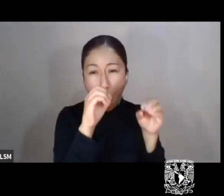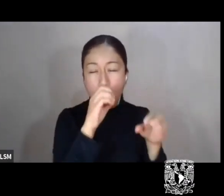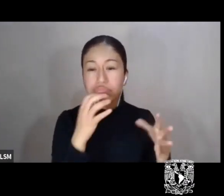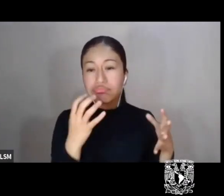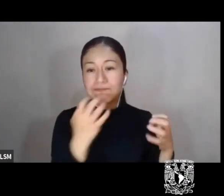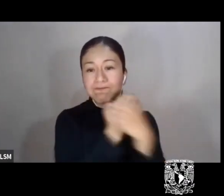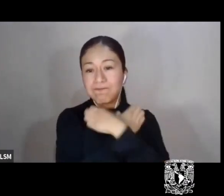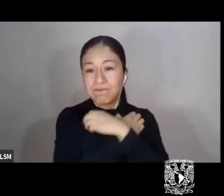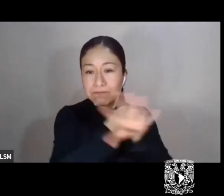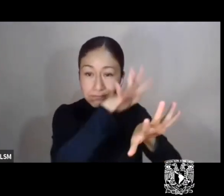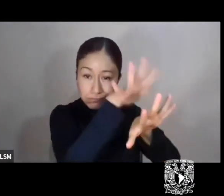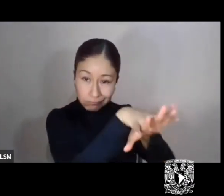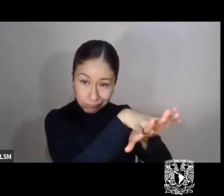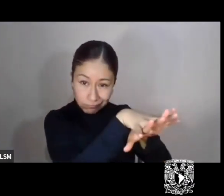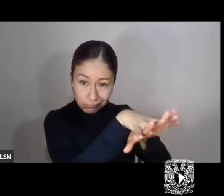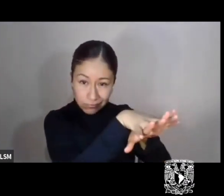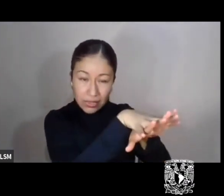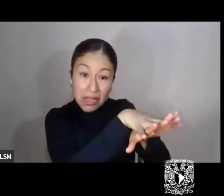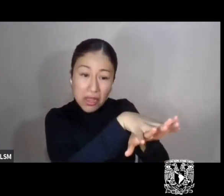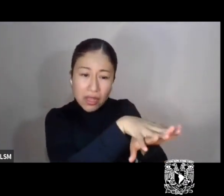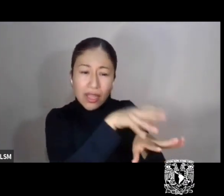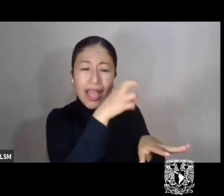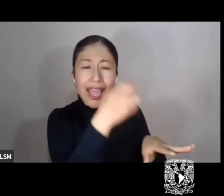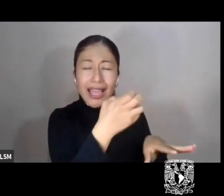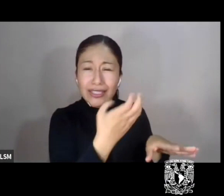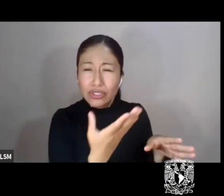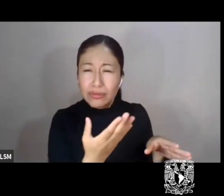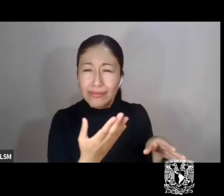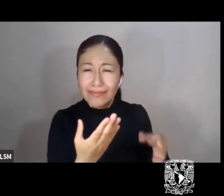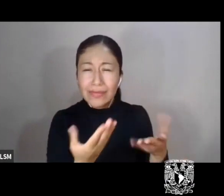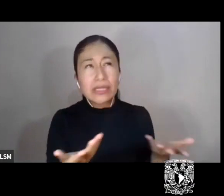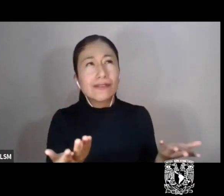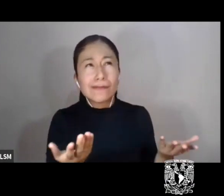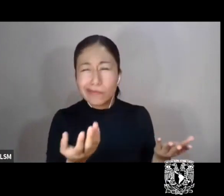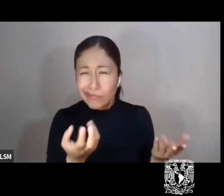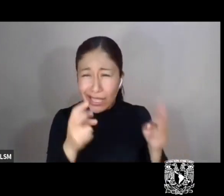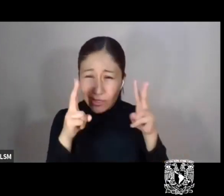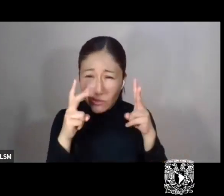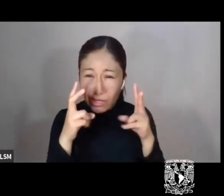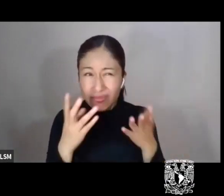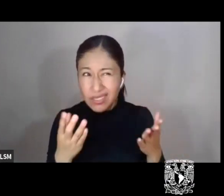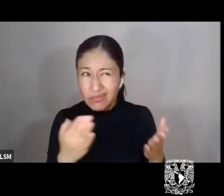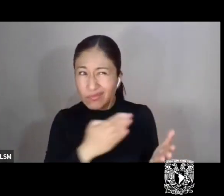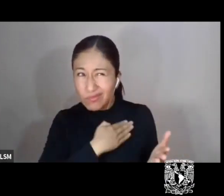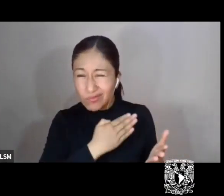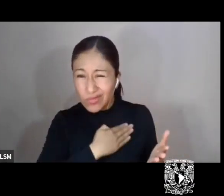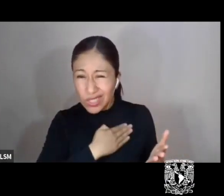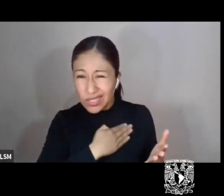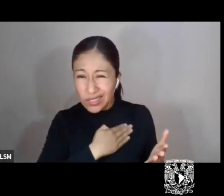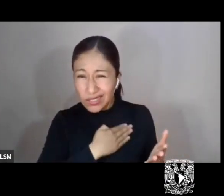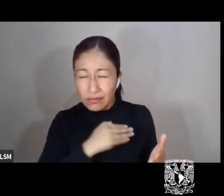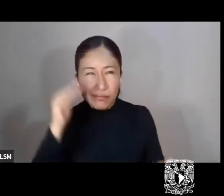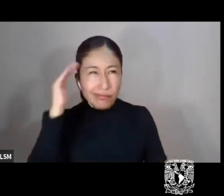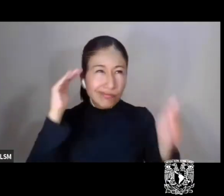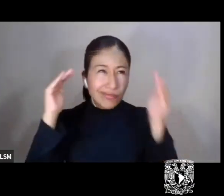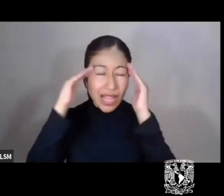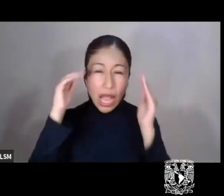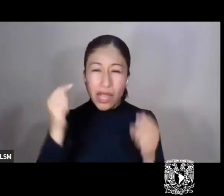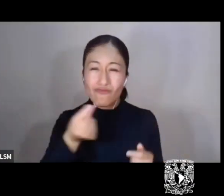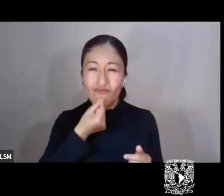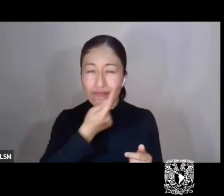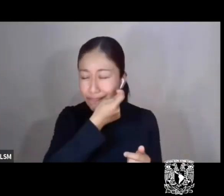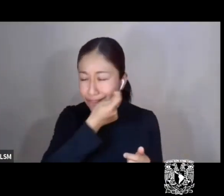que estos pequeñines principalmente puedan formar parte desde esa primera instancia que es la